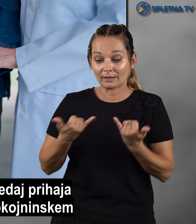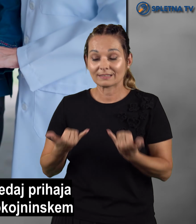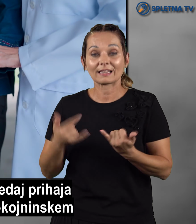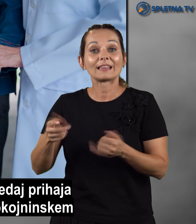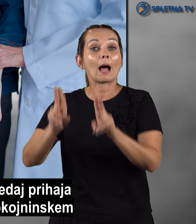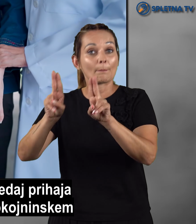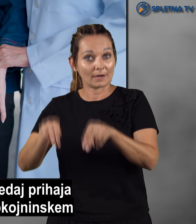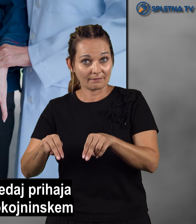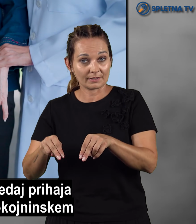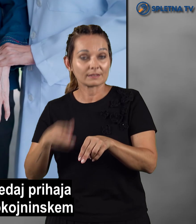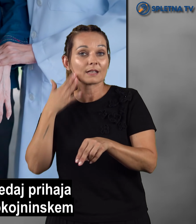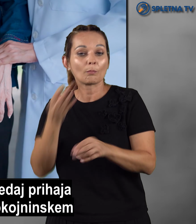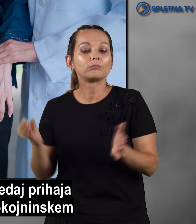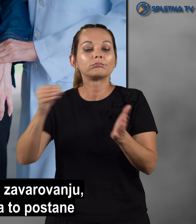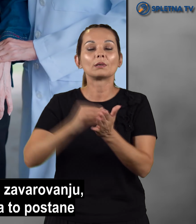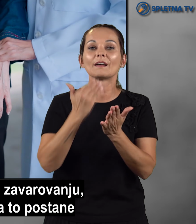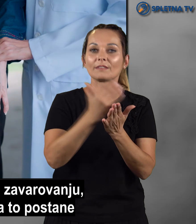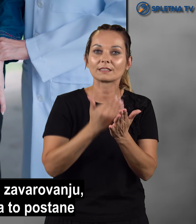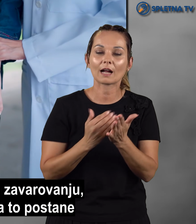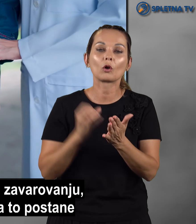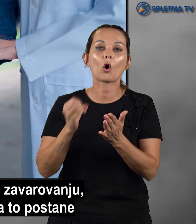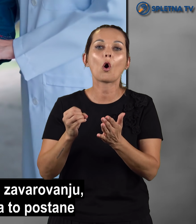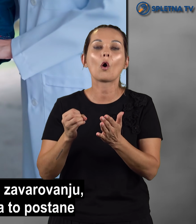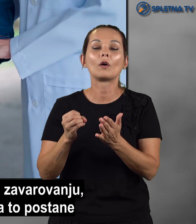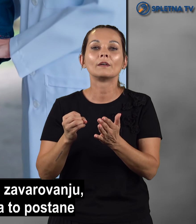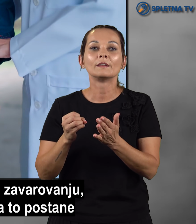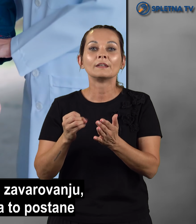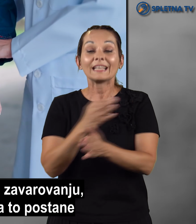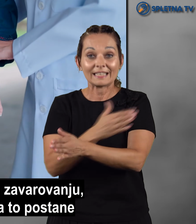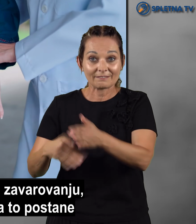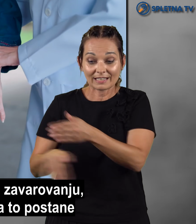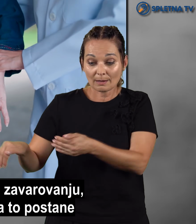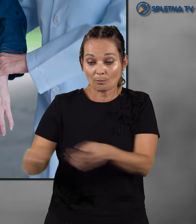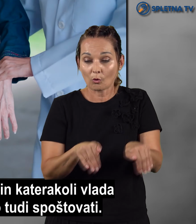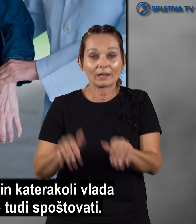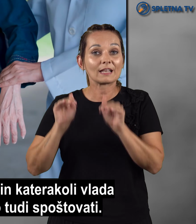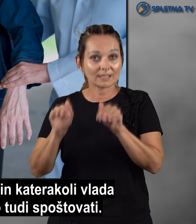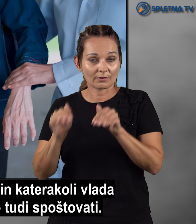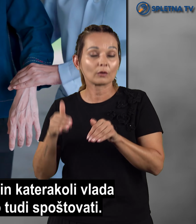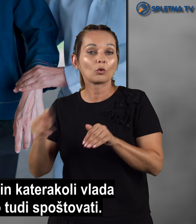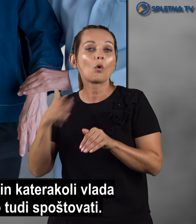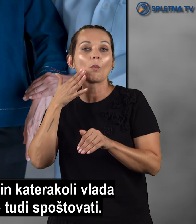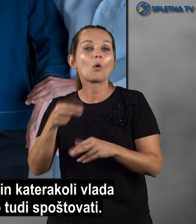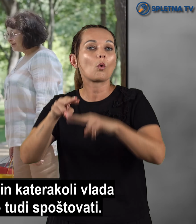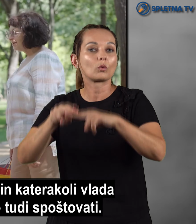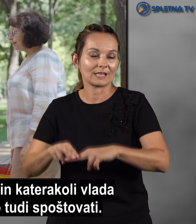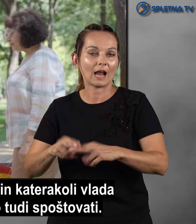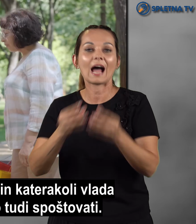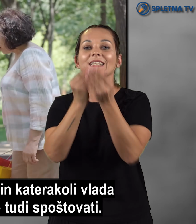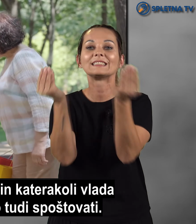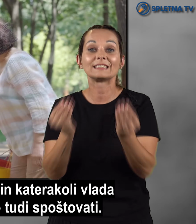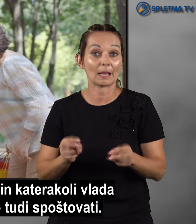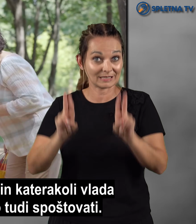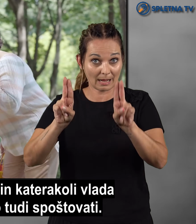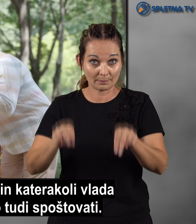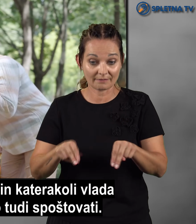sedaj prihaja v Zakon o pokojninskem in invalidskem zavarovanju. To pomeni, da to postane sistemska pravica.